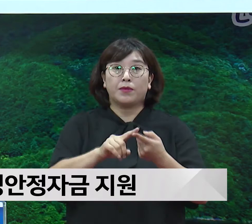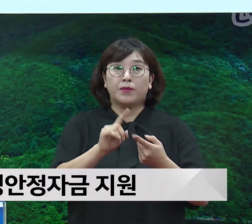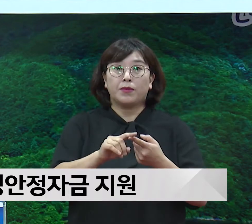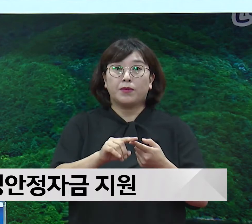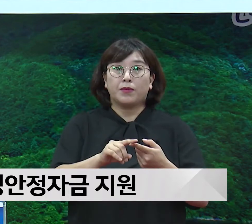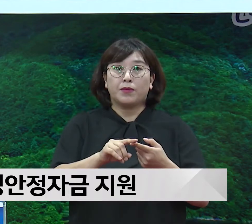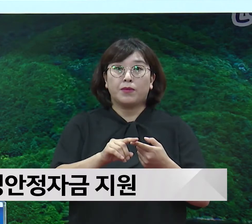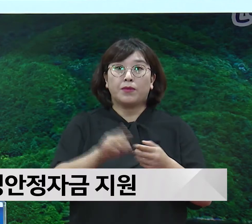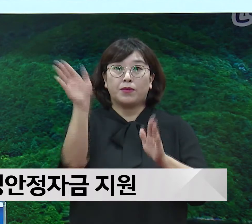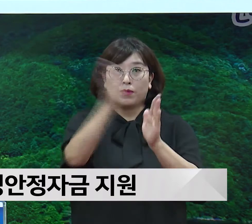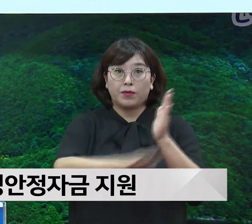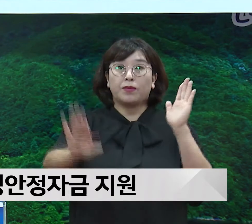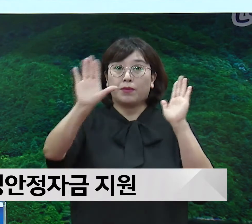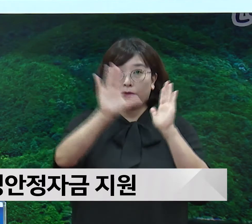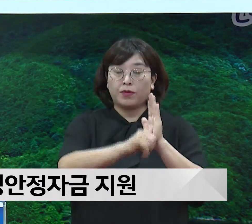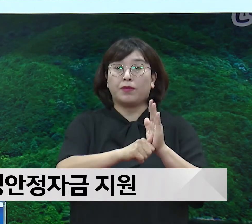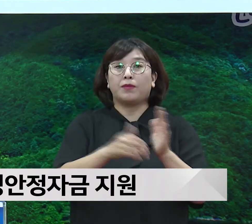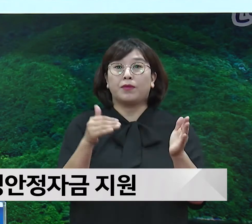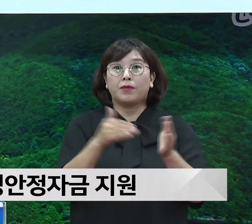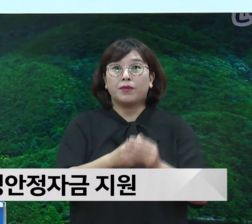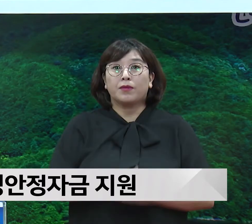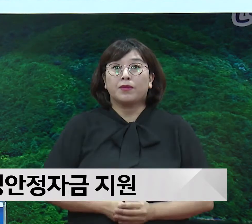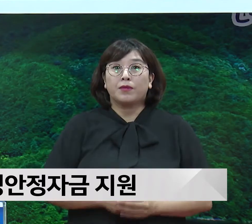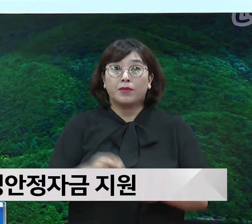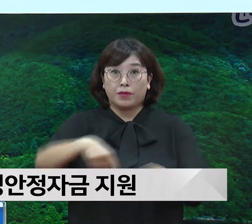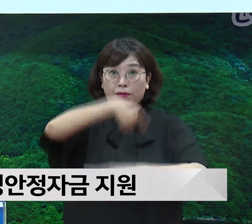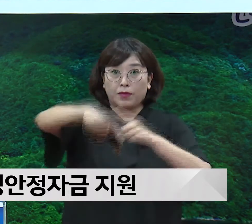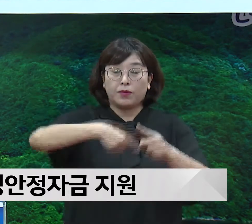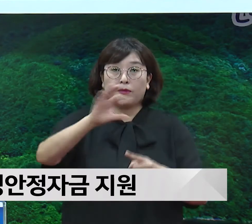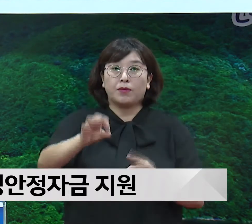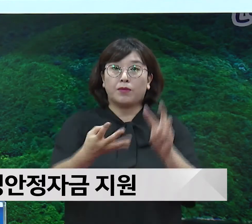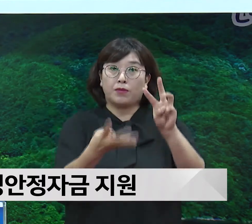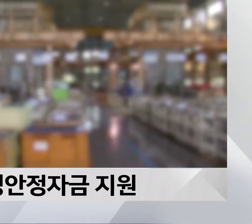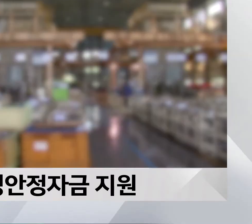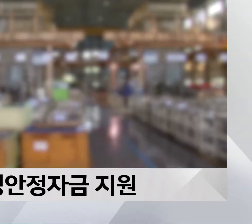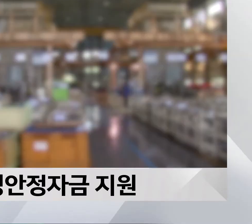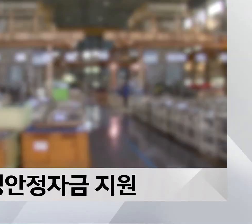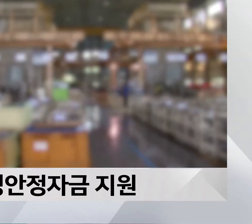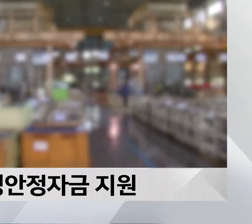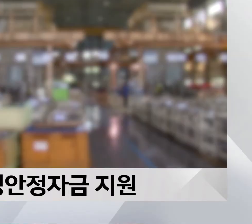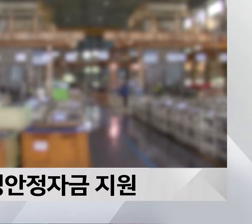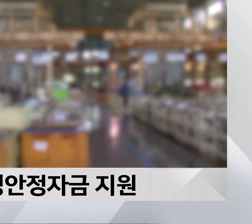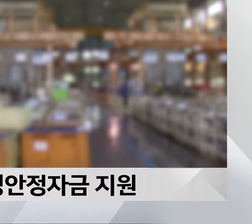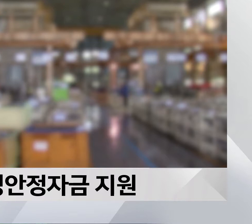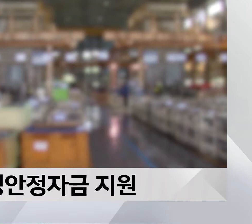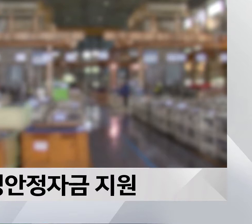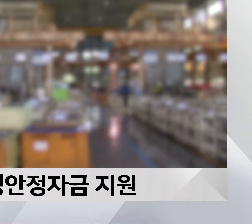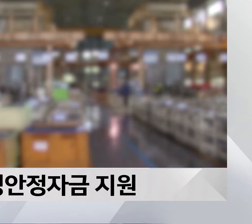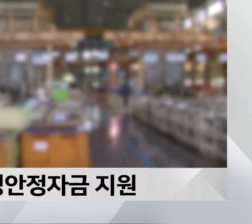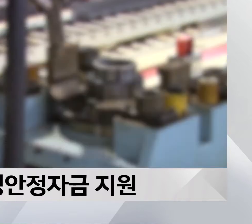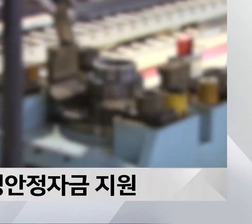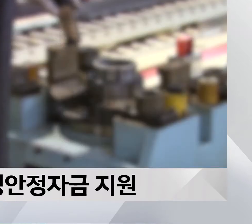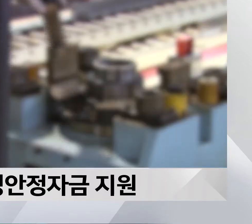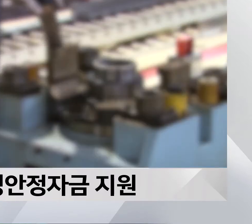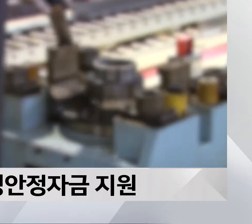자금소진시까지 경영안정자금 3억, 추석특별자금 2억,